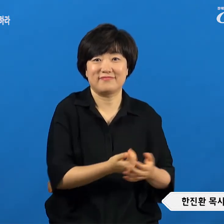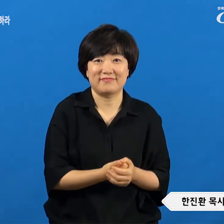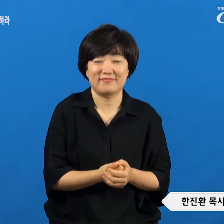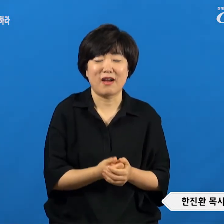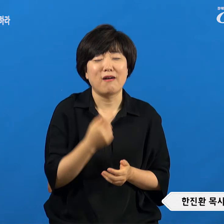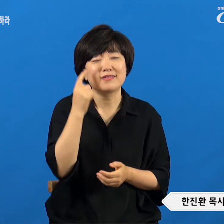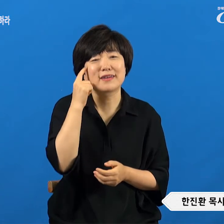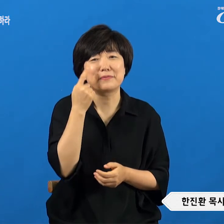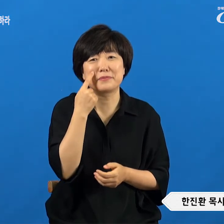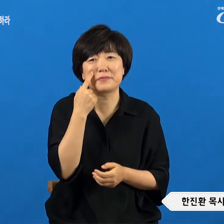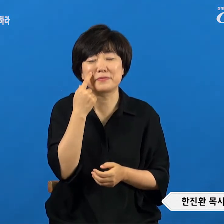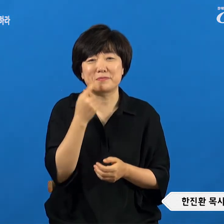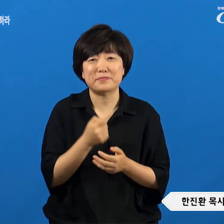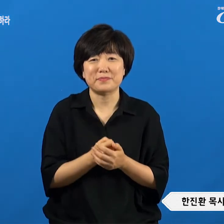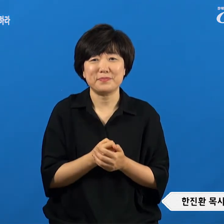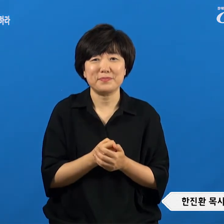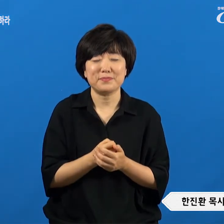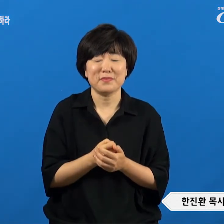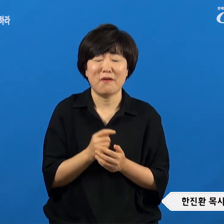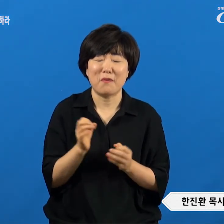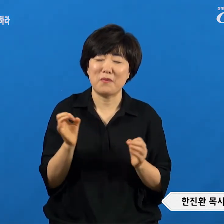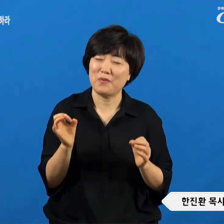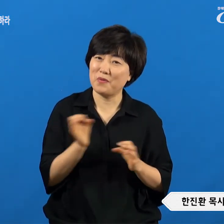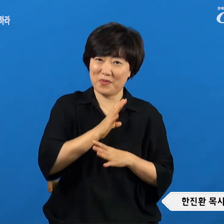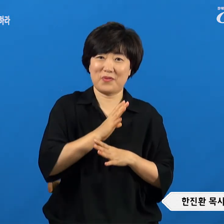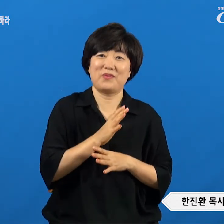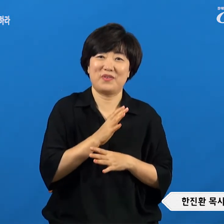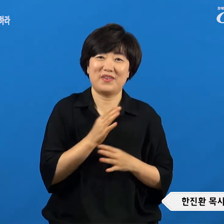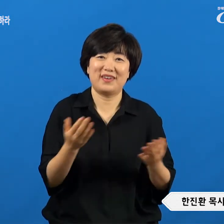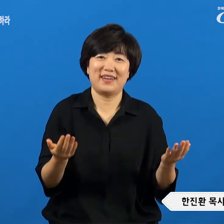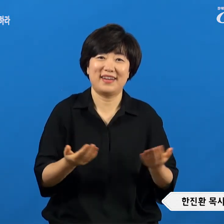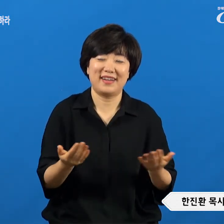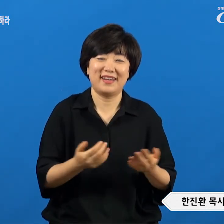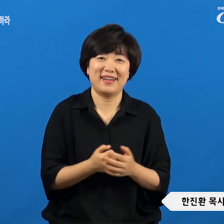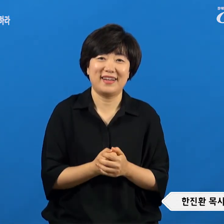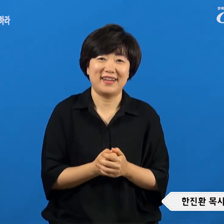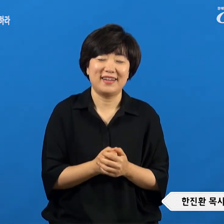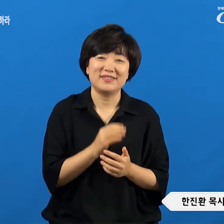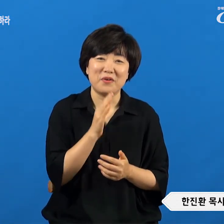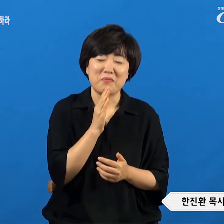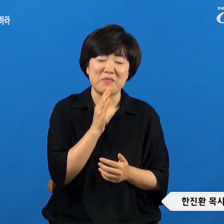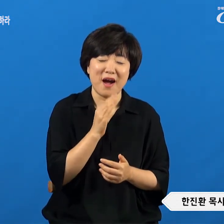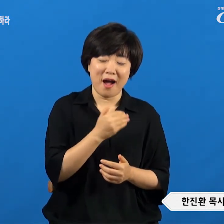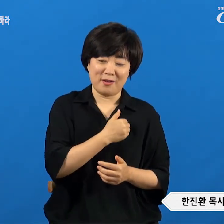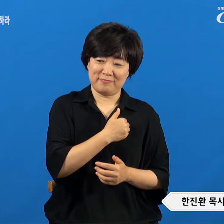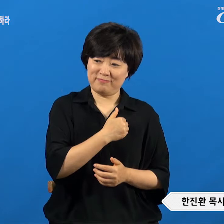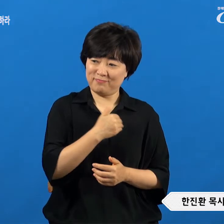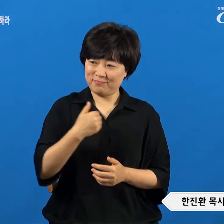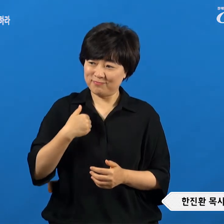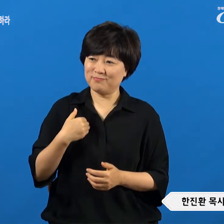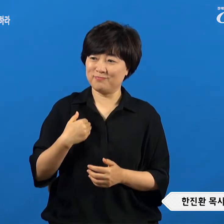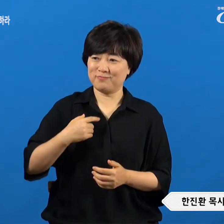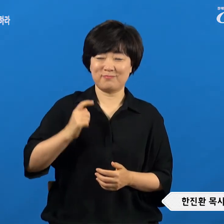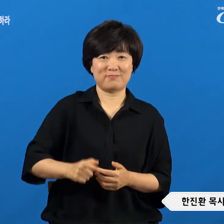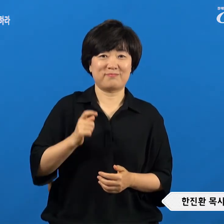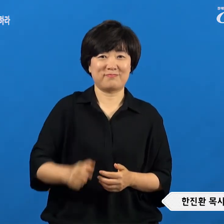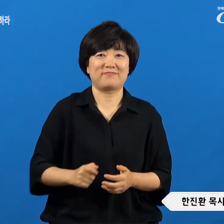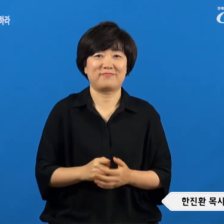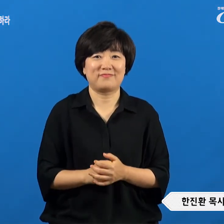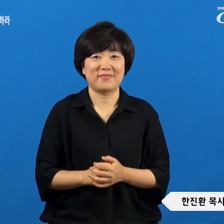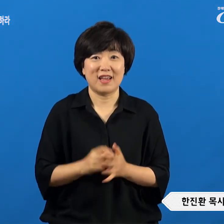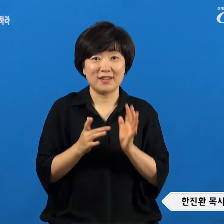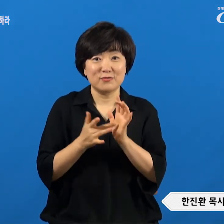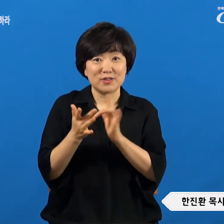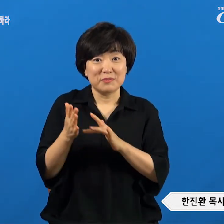해보십시오. 얼마나 놀랍겠습니까? 얼마나 든든했겠습니까? 주님이 그들과